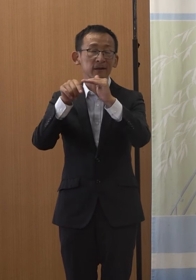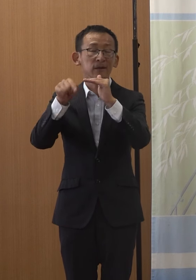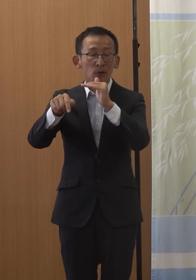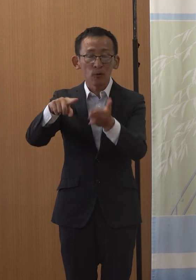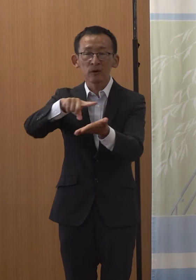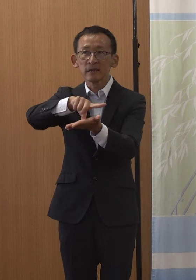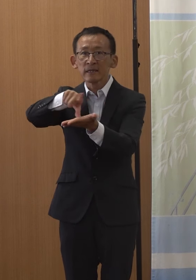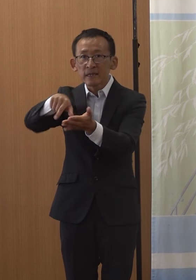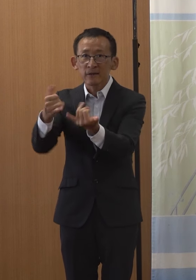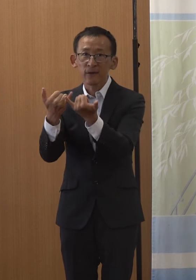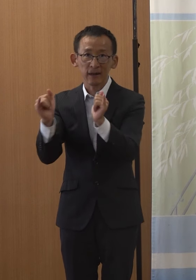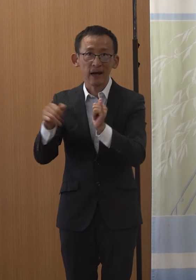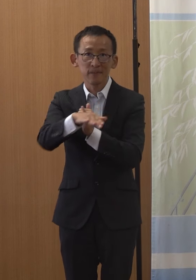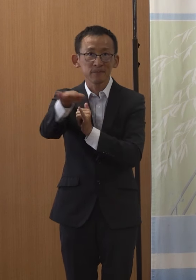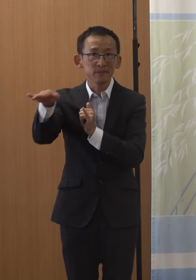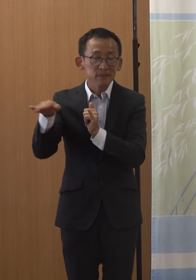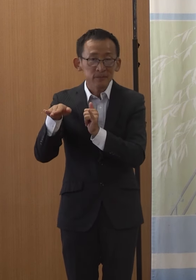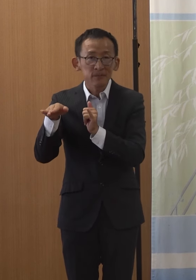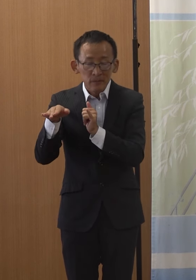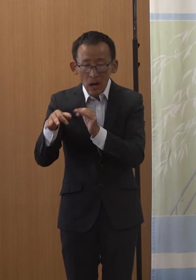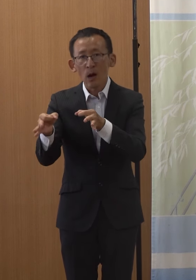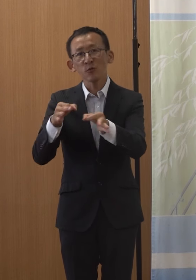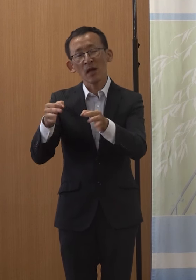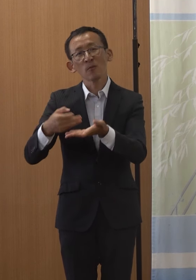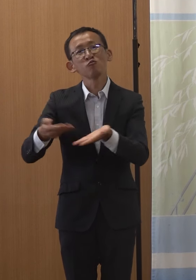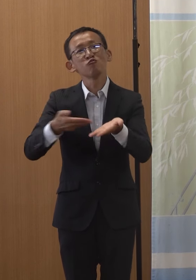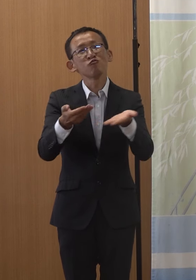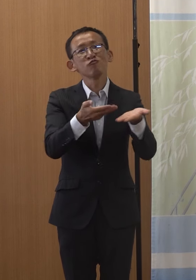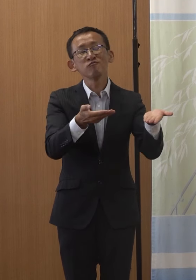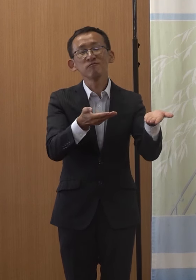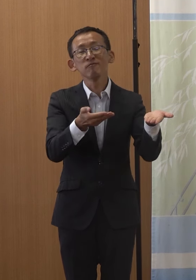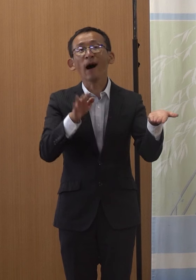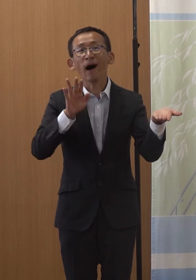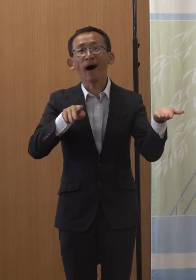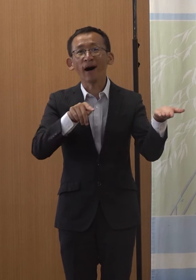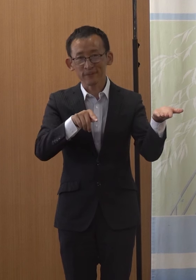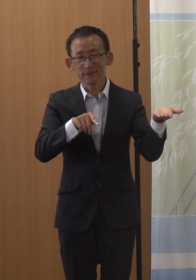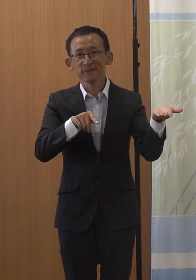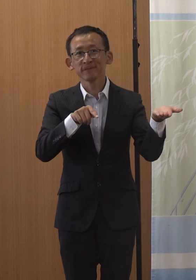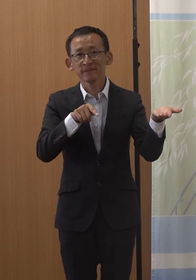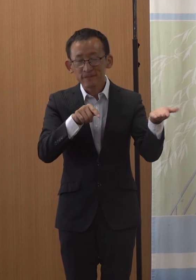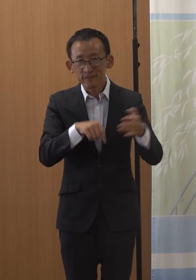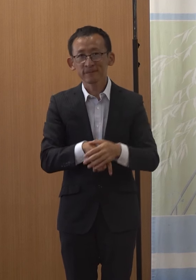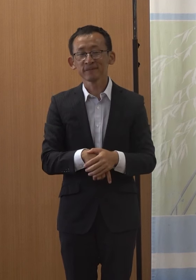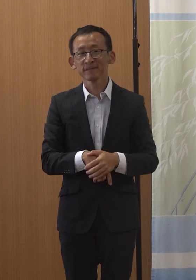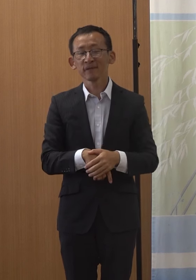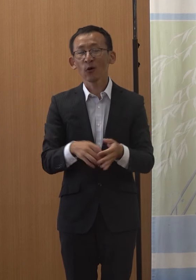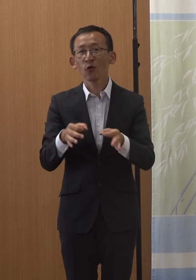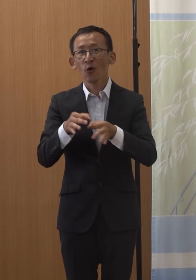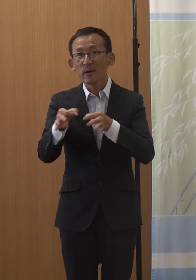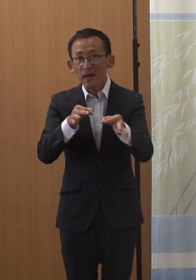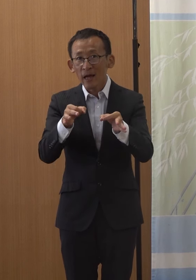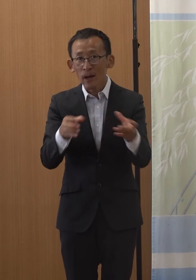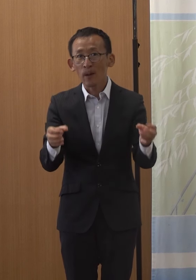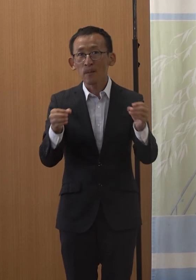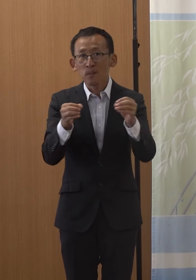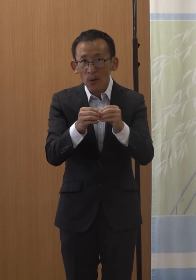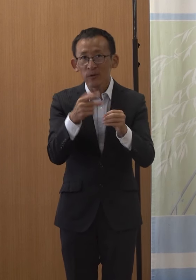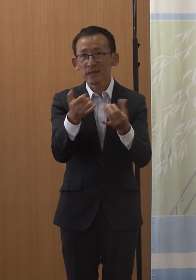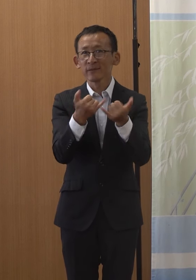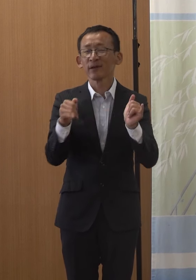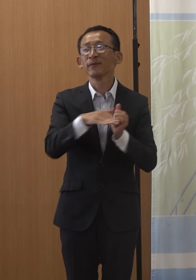の方々が運営する屋台が数多く出店し、屋台を通じて市民の皆さんと交流を